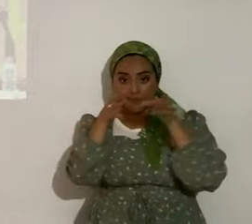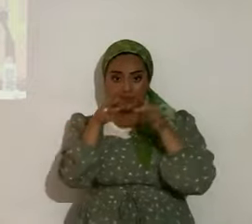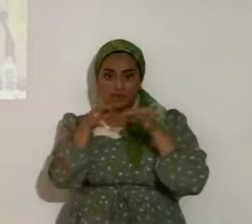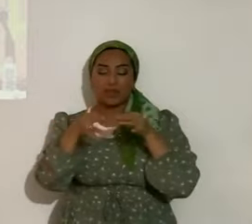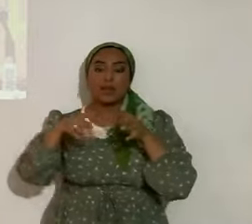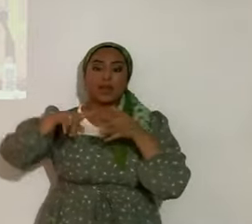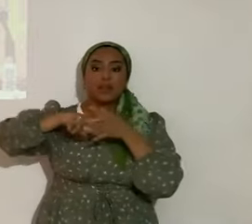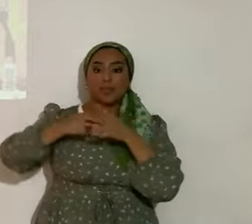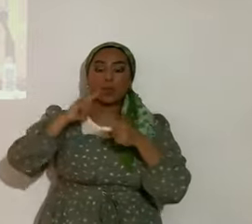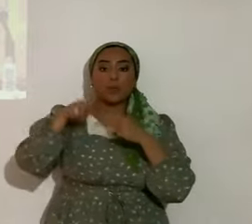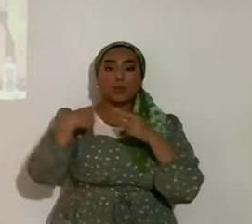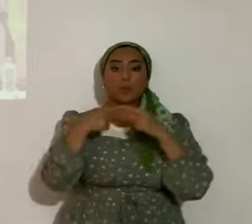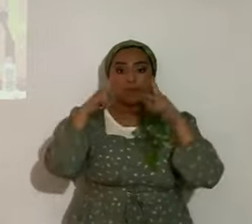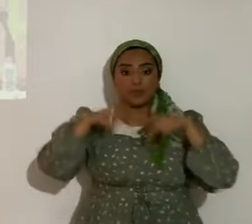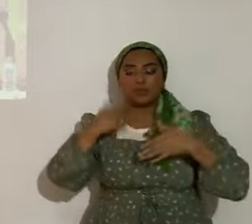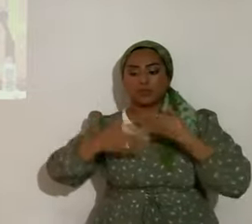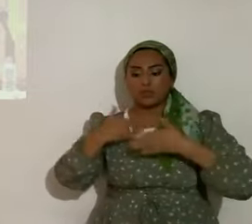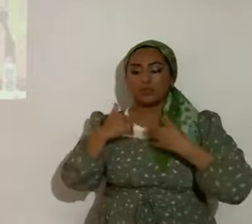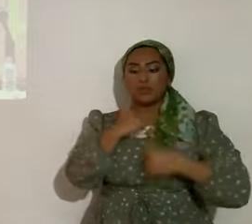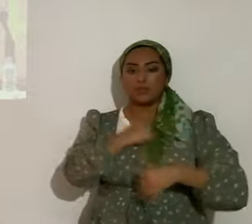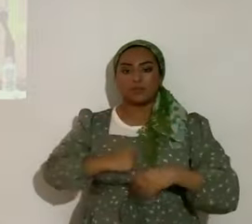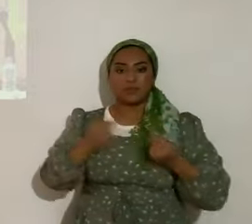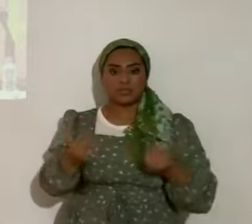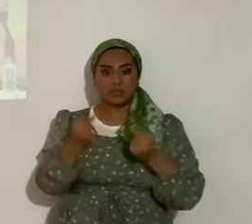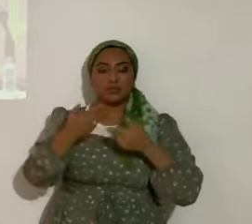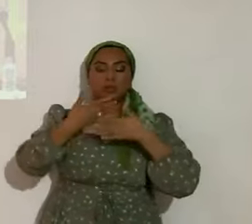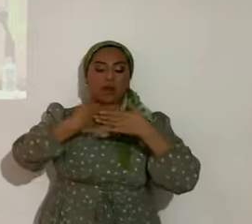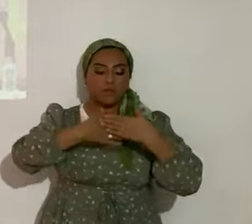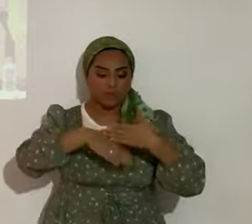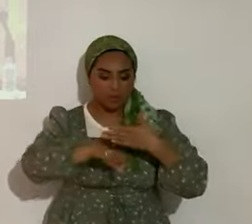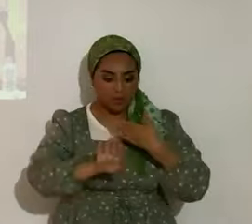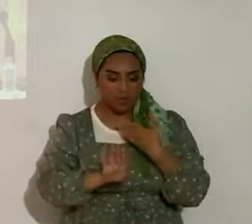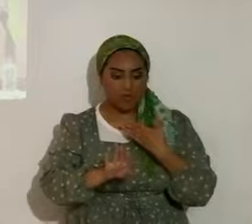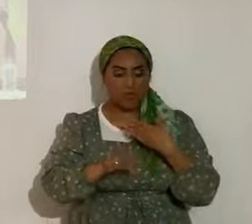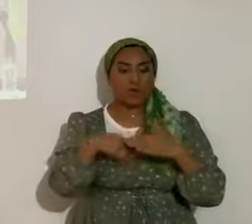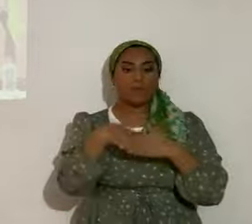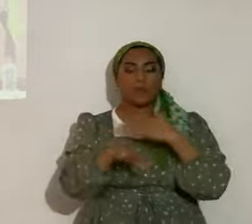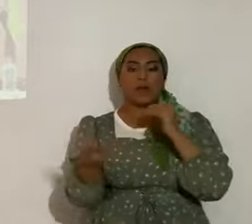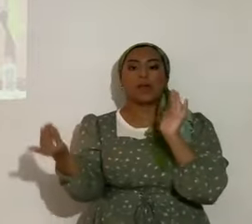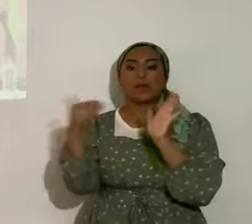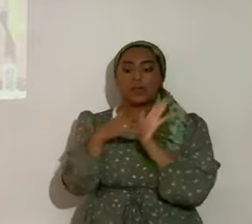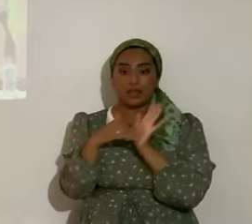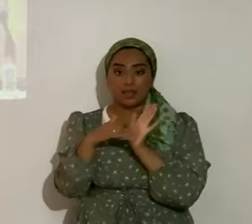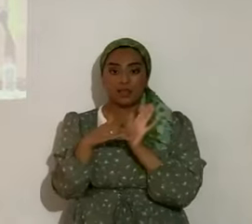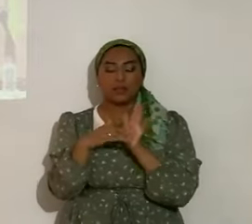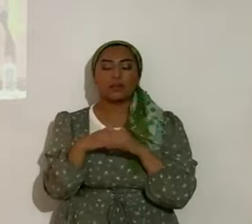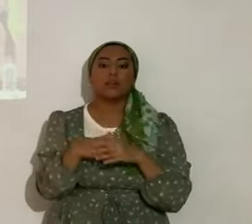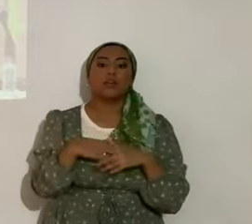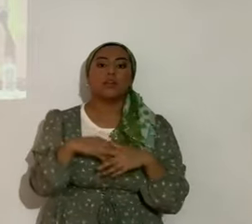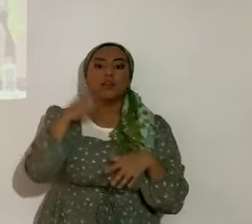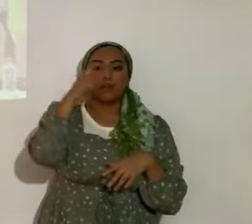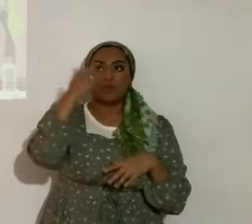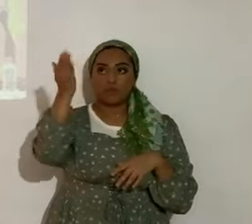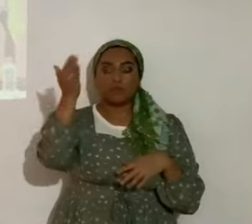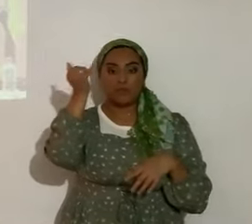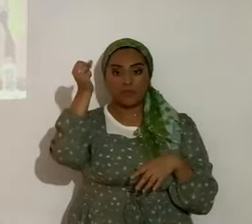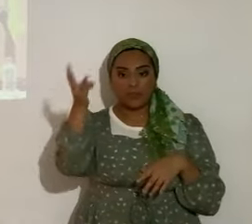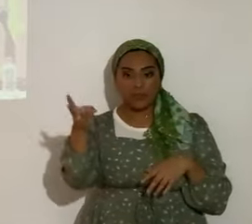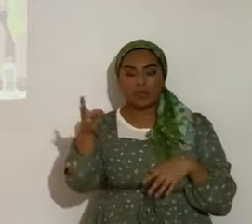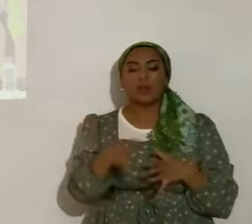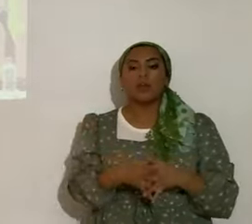inicio, cuando la persona se va a arrepentir de sus pecados y va a nacer de nuevo, como se ha conocido para Yahshua